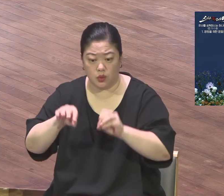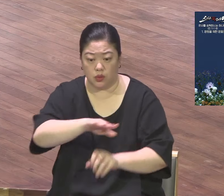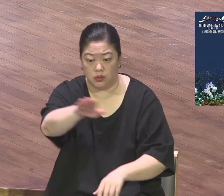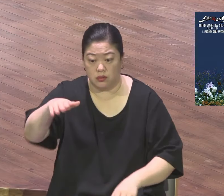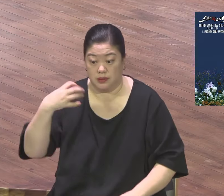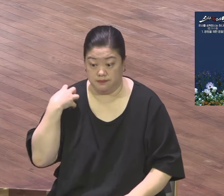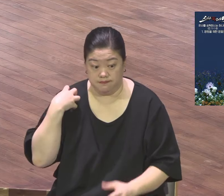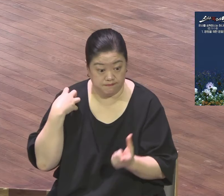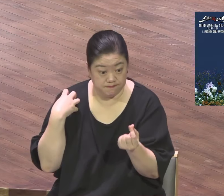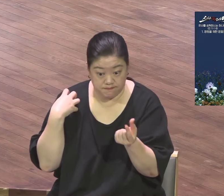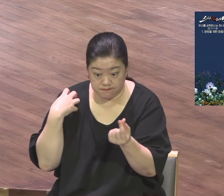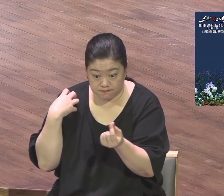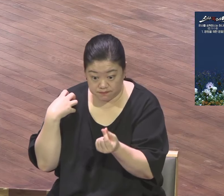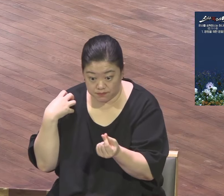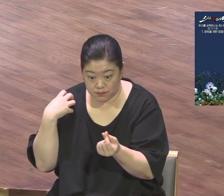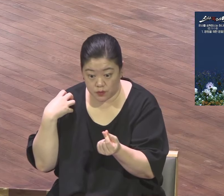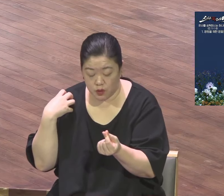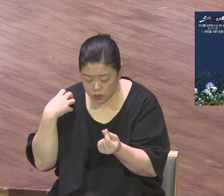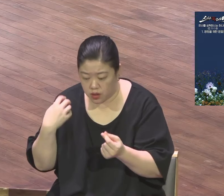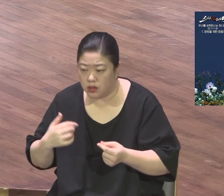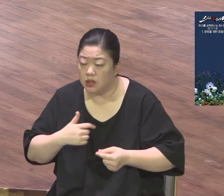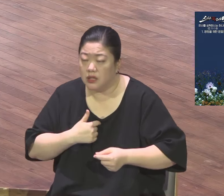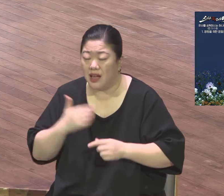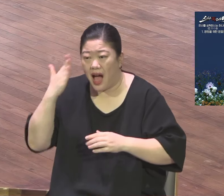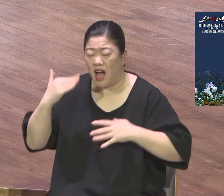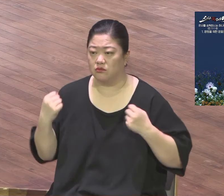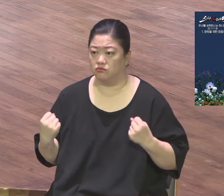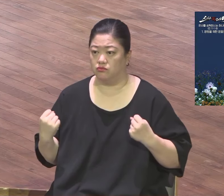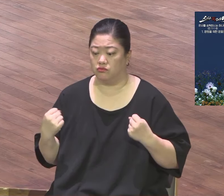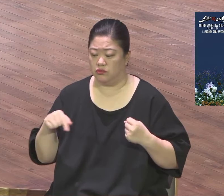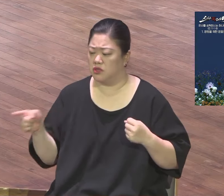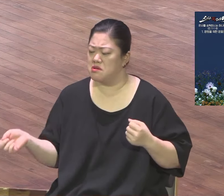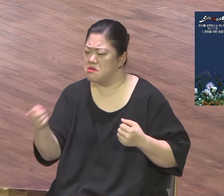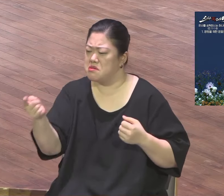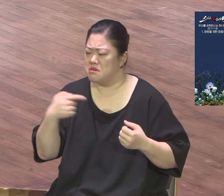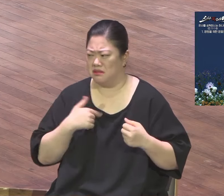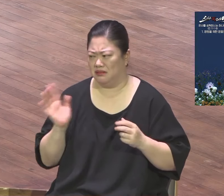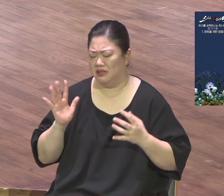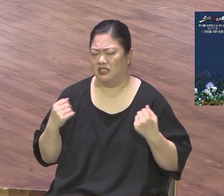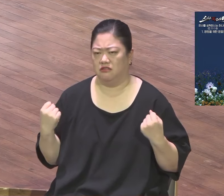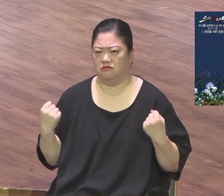그게 하나님 앞에 남는 거예요. 악착같이 끌어모였다가 꼬까꼬까닥